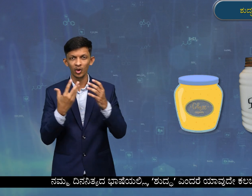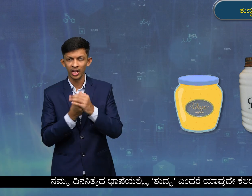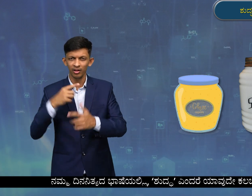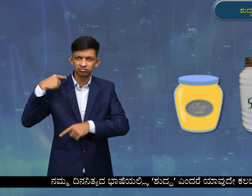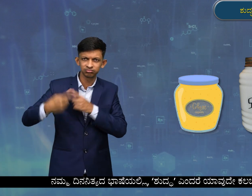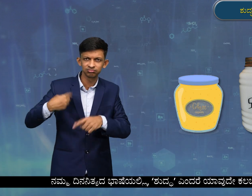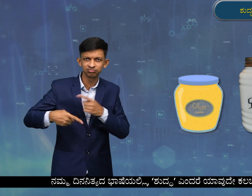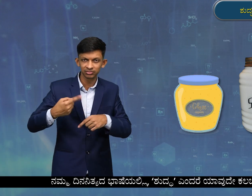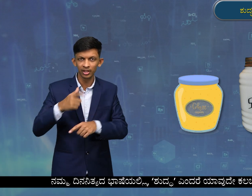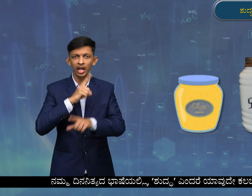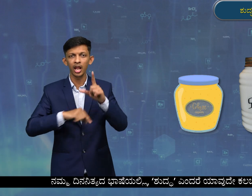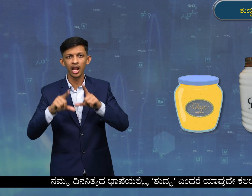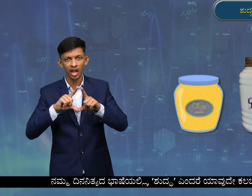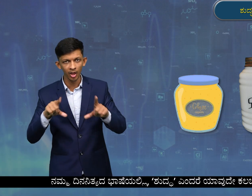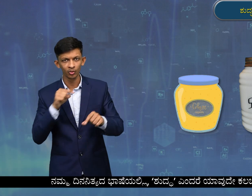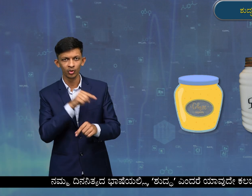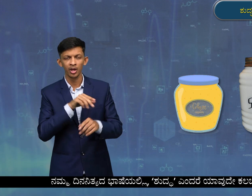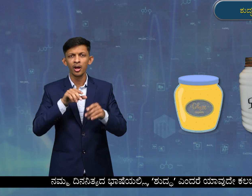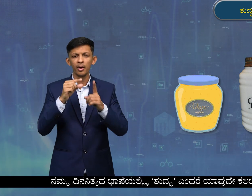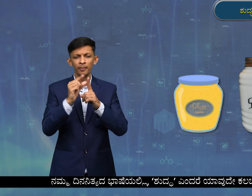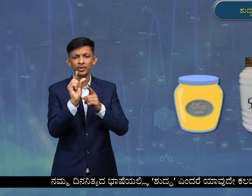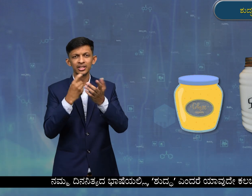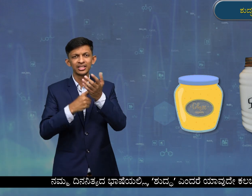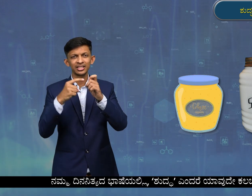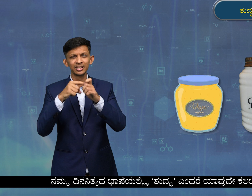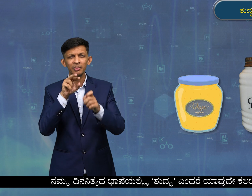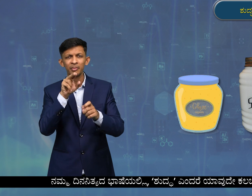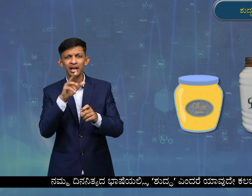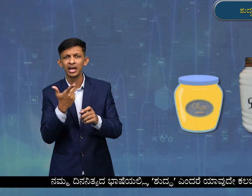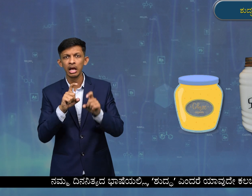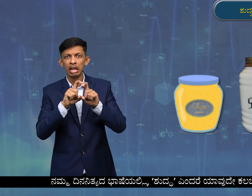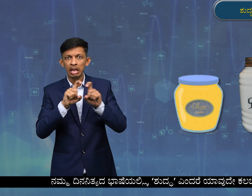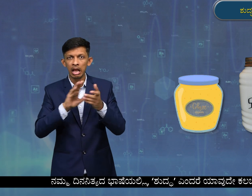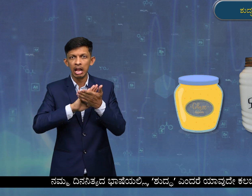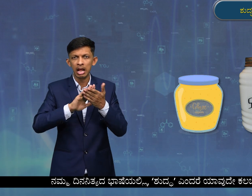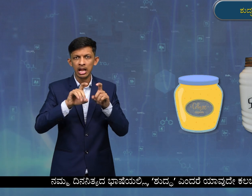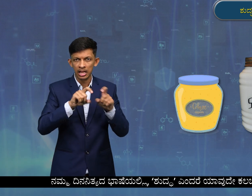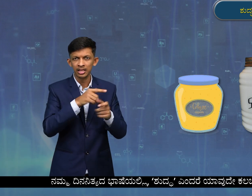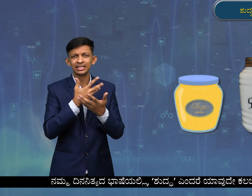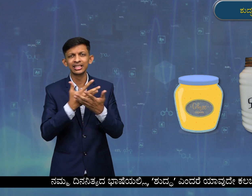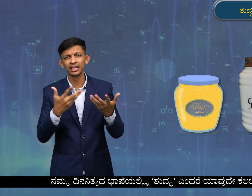ನಮ್ಮ ದಿನನಿತ್ಯದ ಭಾಷೆಯಲ್ಲಿ ಶುದ್ಧ ಎಂದರೆ ಯಾವುದೇ ಕಲಬೆರಕೆ ಇಲ್ಲದದ್ದು.